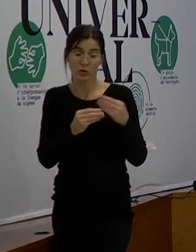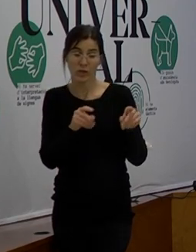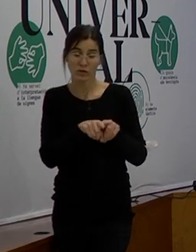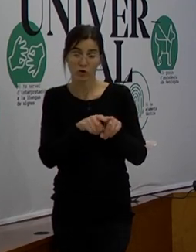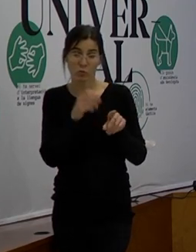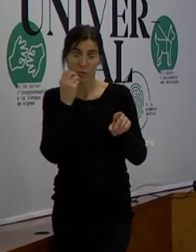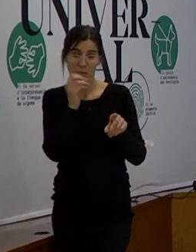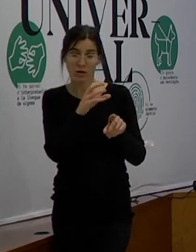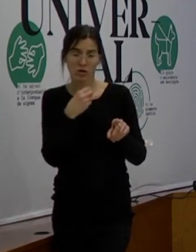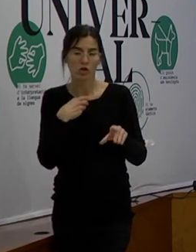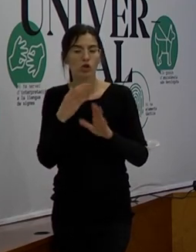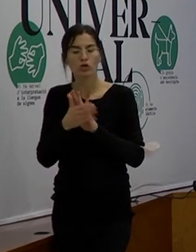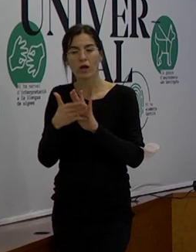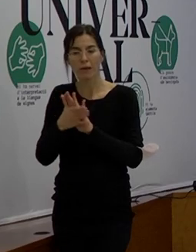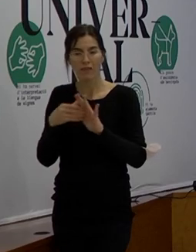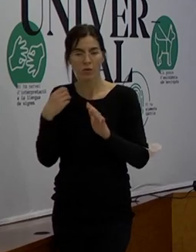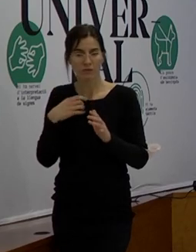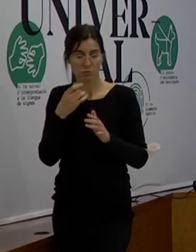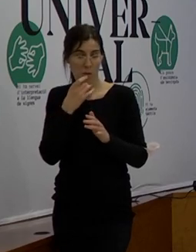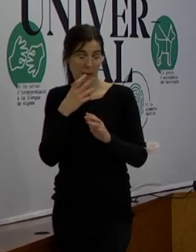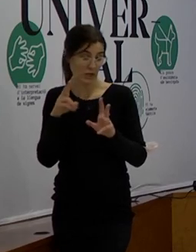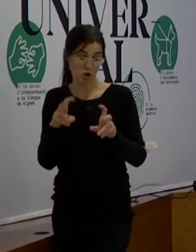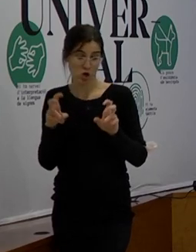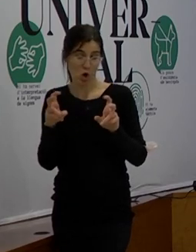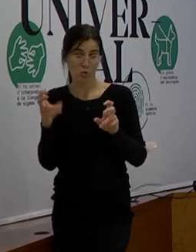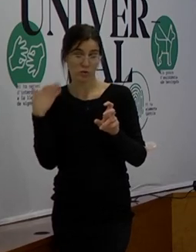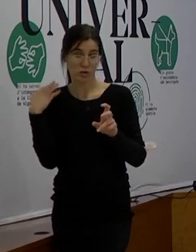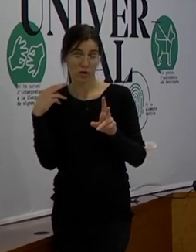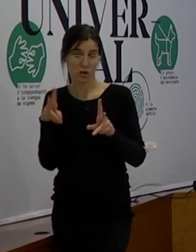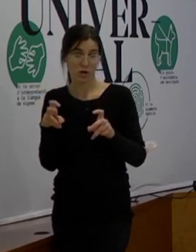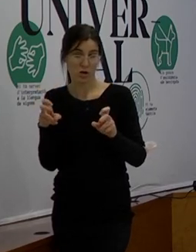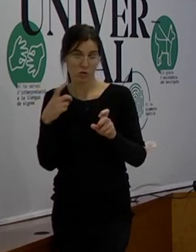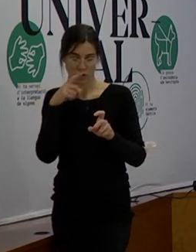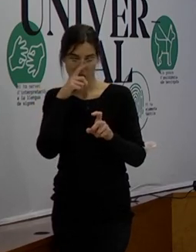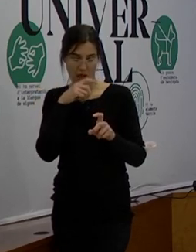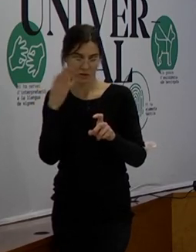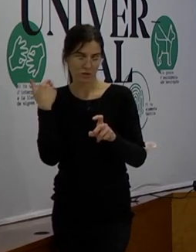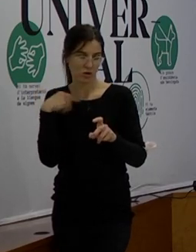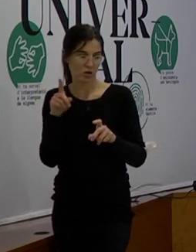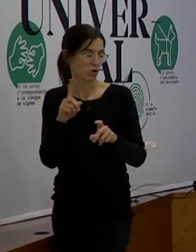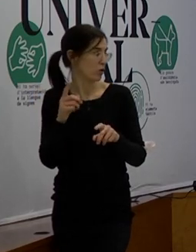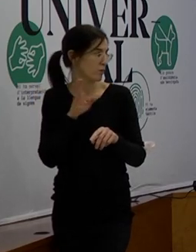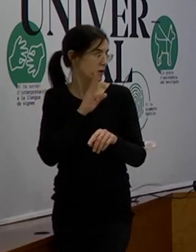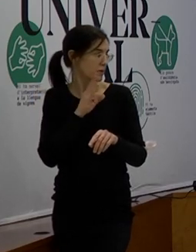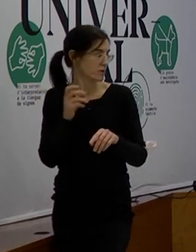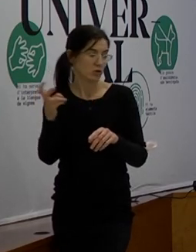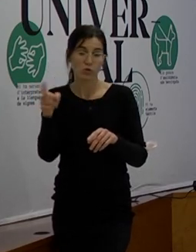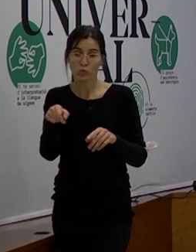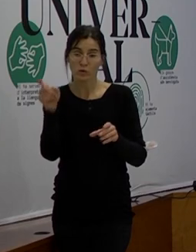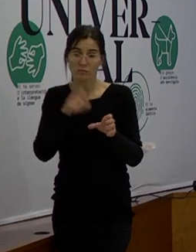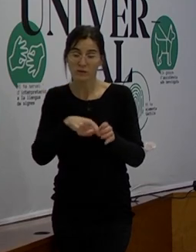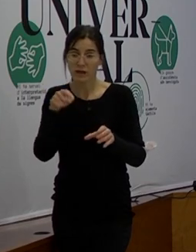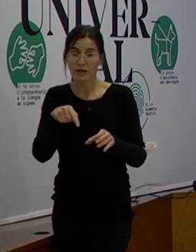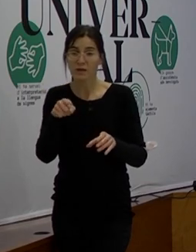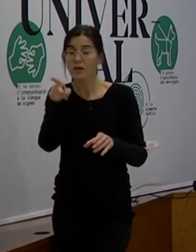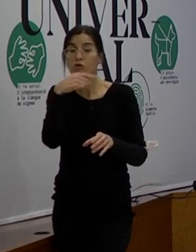bé. Però jo estic parlant de bars nous, eh? Sí, ja, però és que no han vingut a classe. O sigui, tu estàs aquí